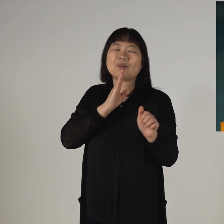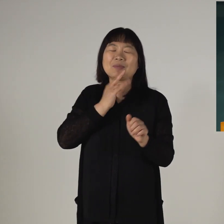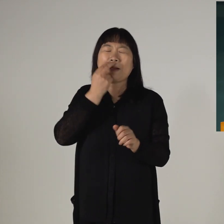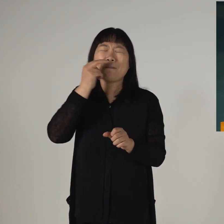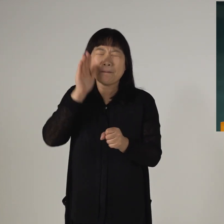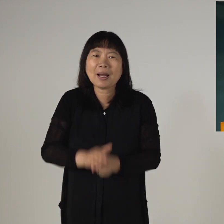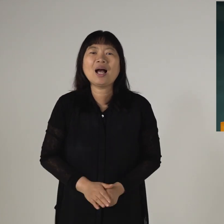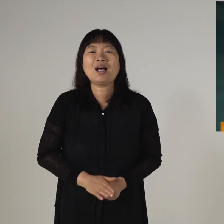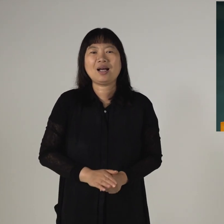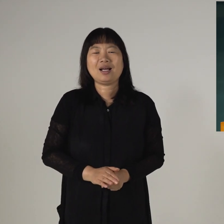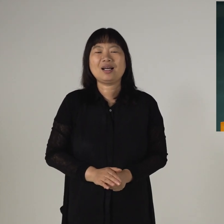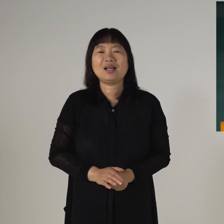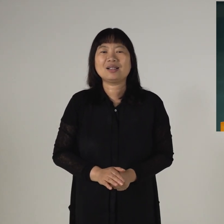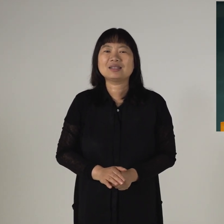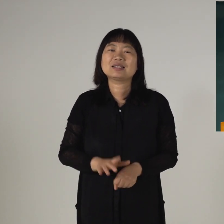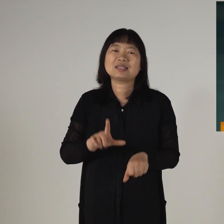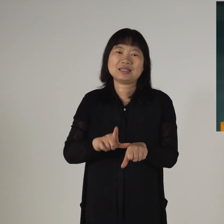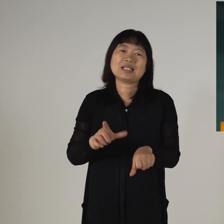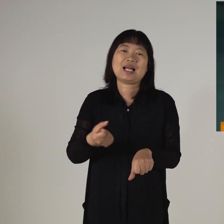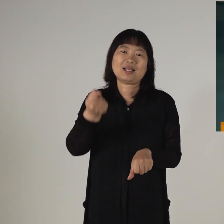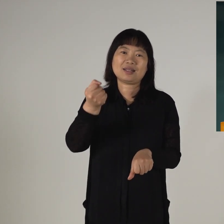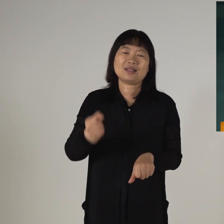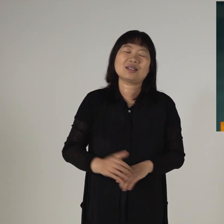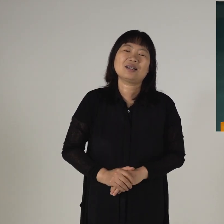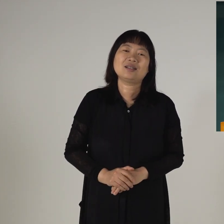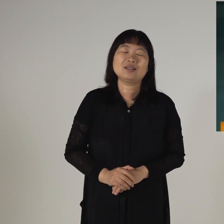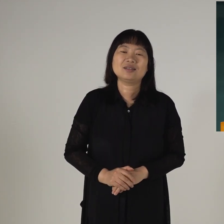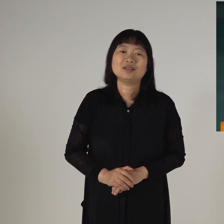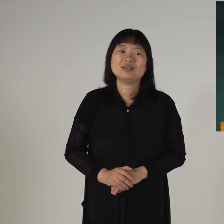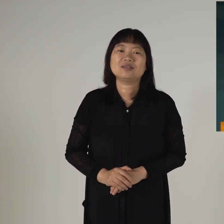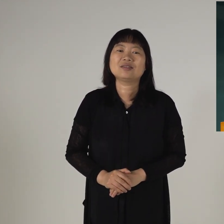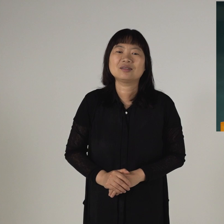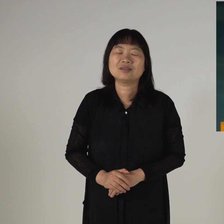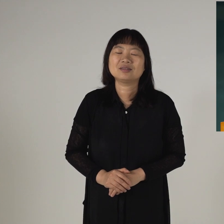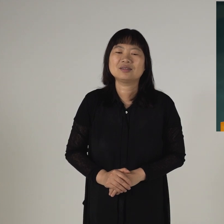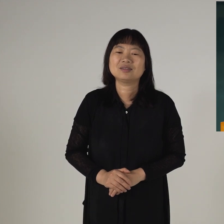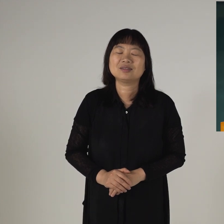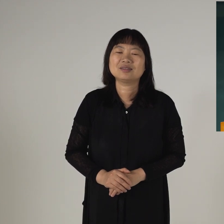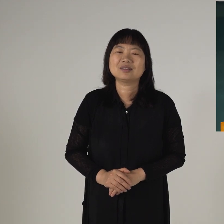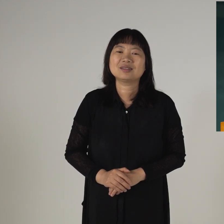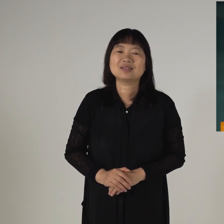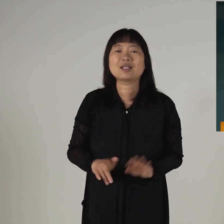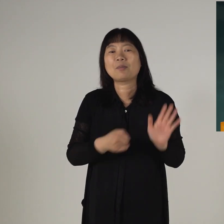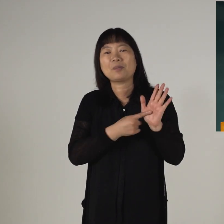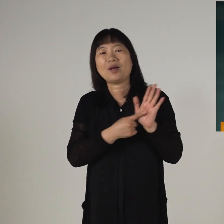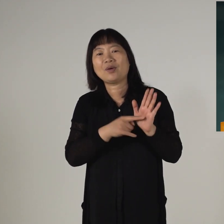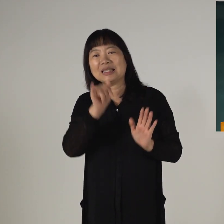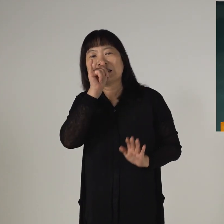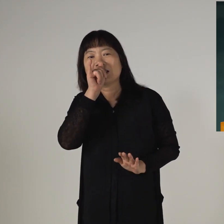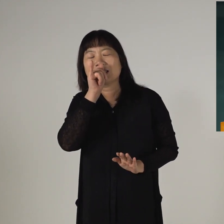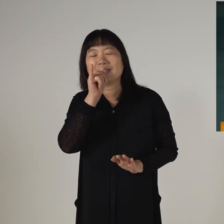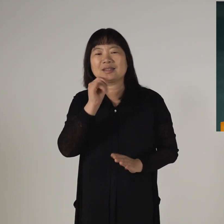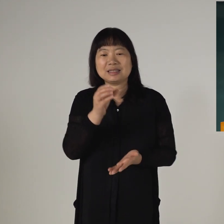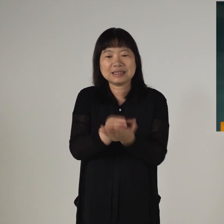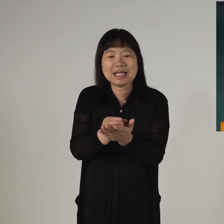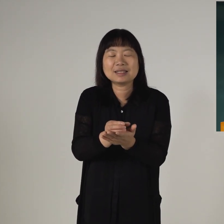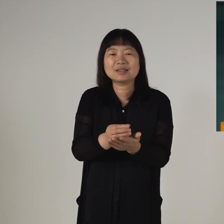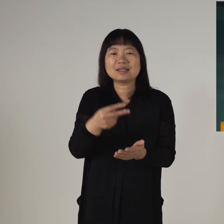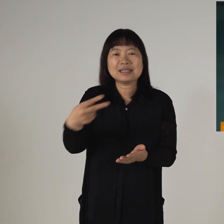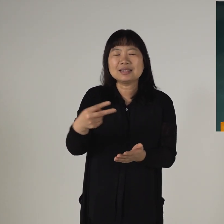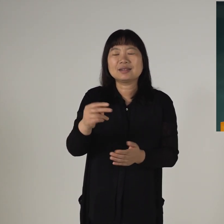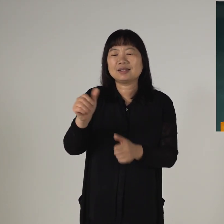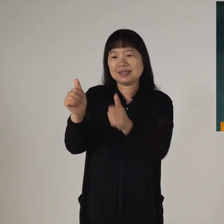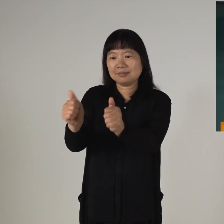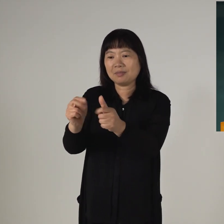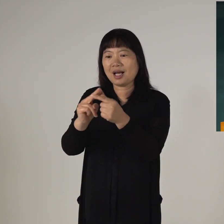기막힌 시간이었죠. 그래서 거기서 등장하는 잔은 심판과